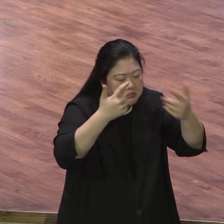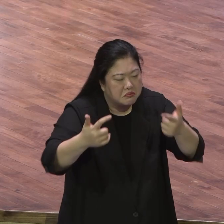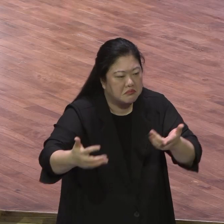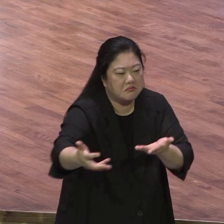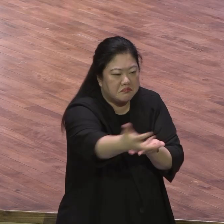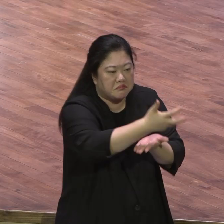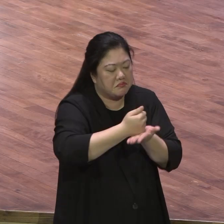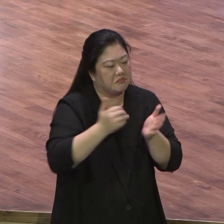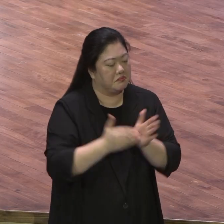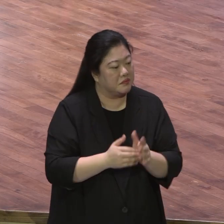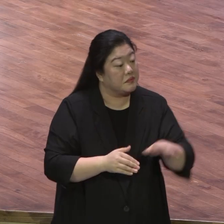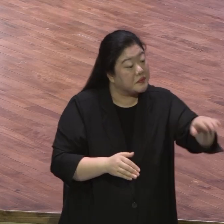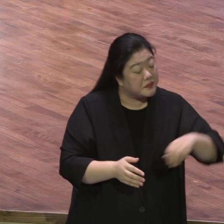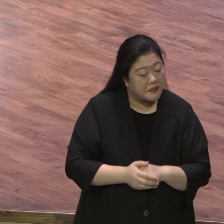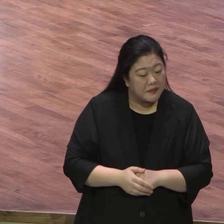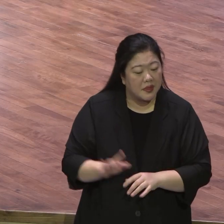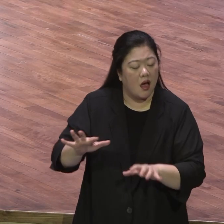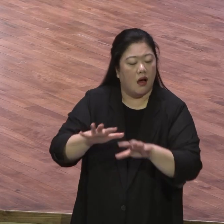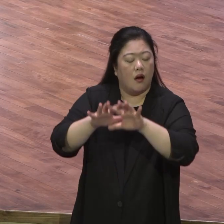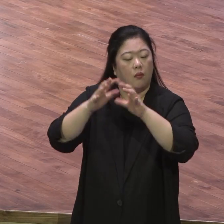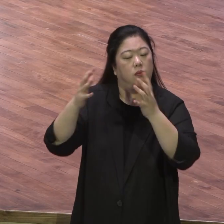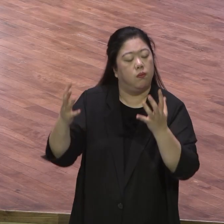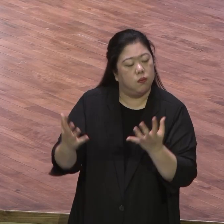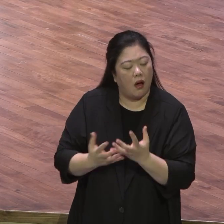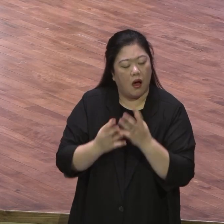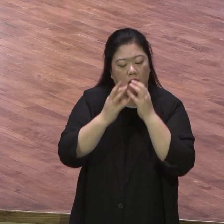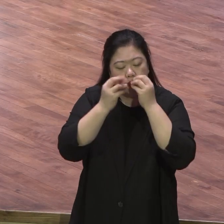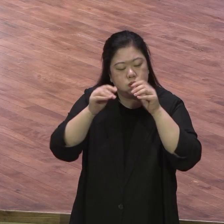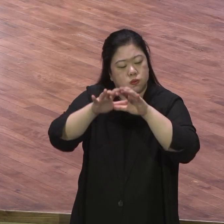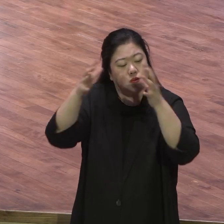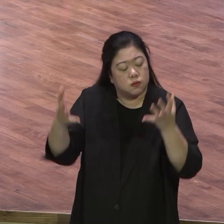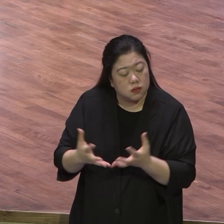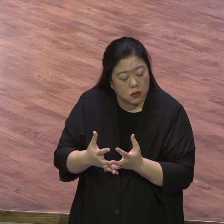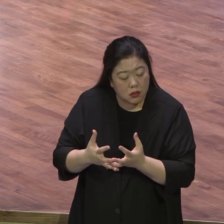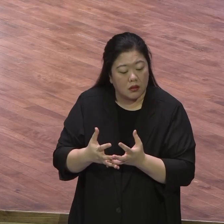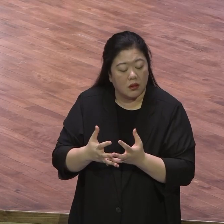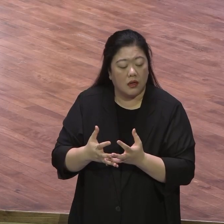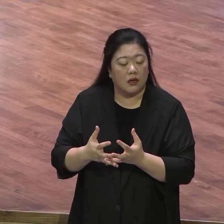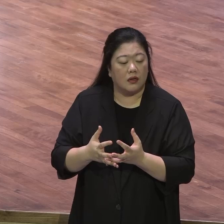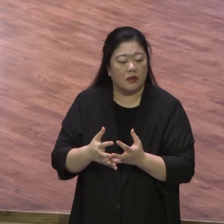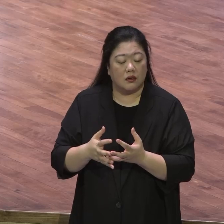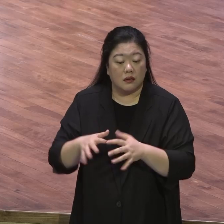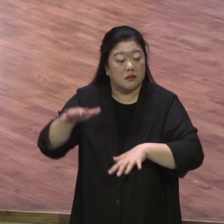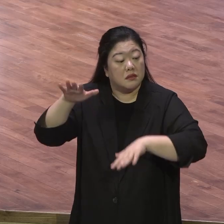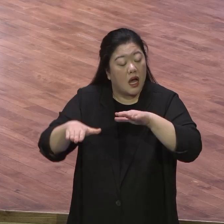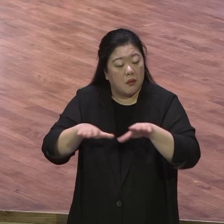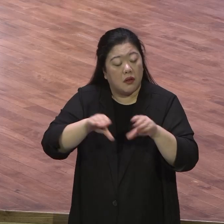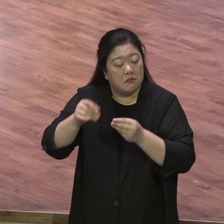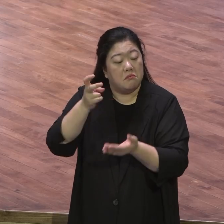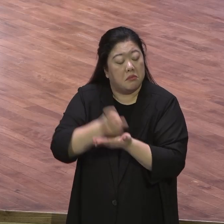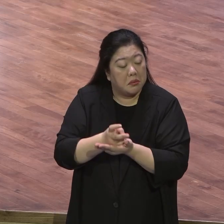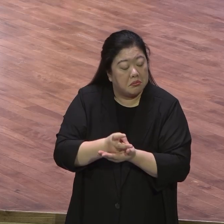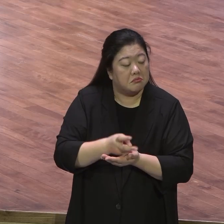차별금지법을 어떻게 생각하느냐 통과시키자 응답자가 88.5%